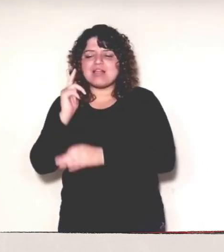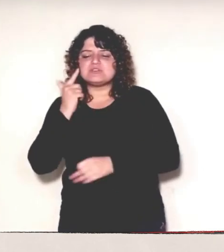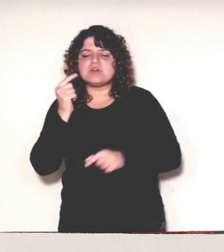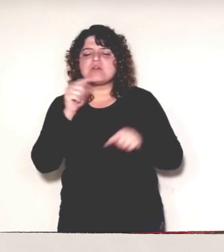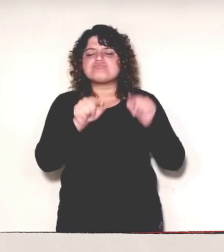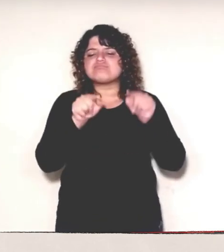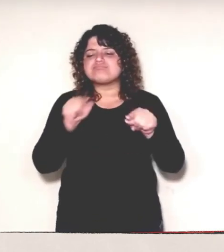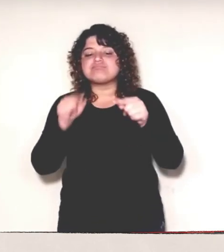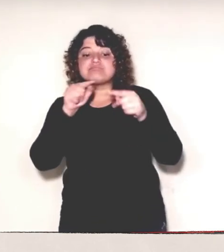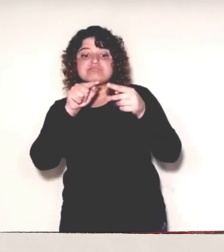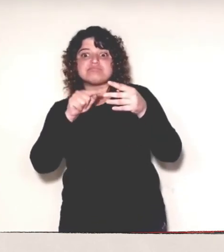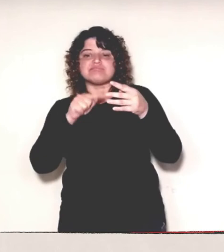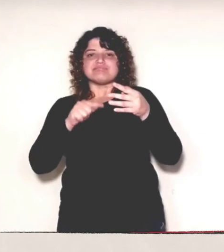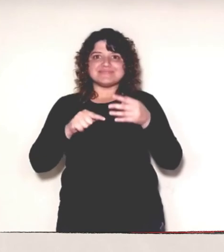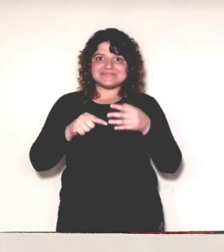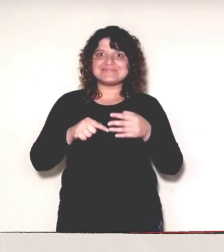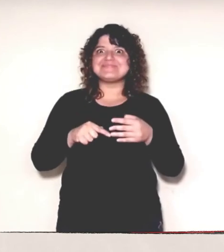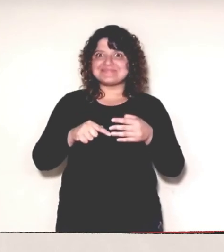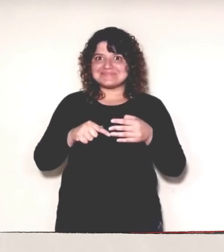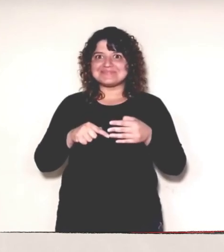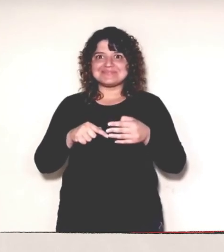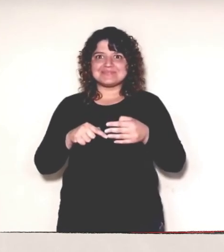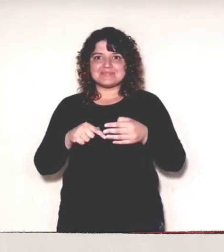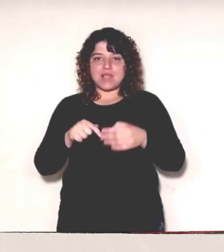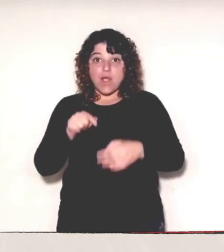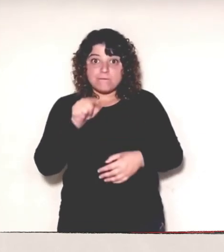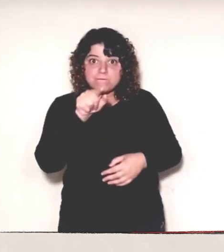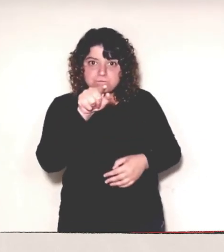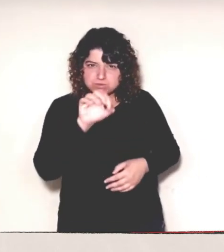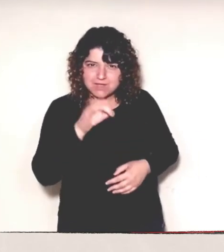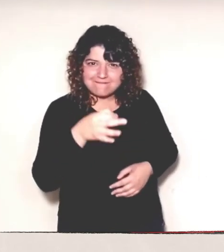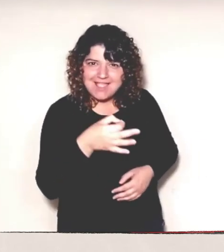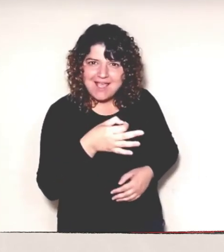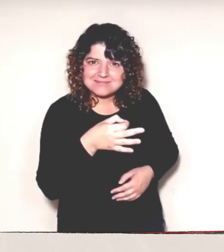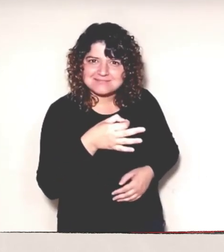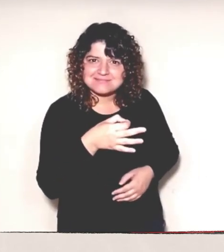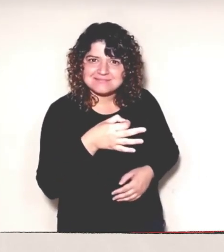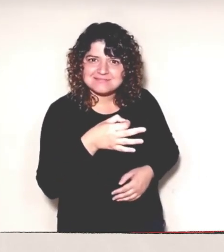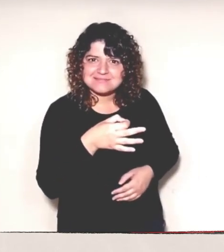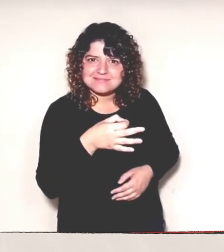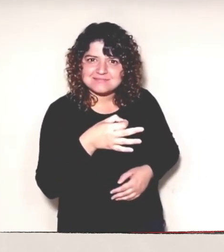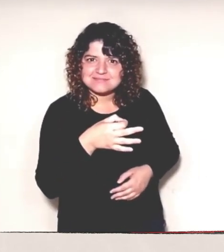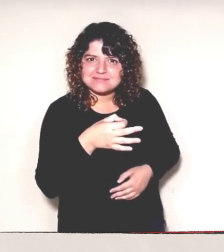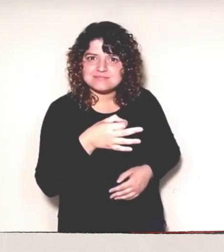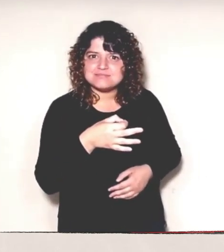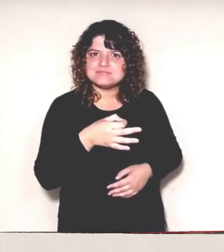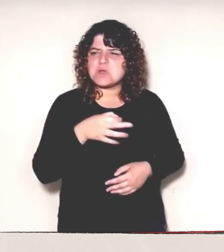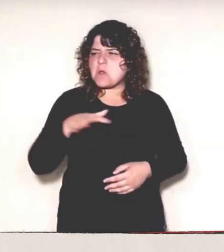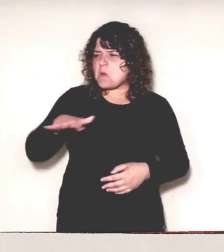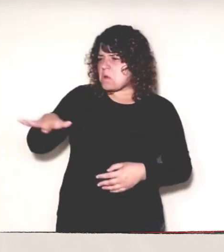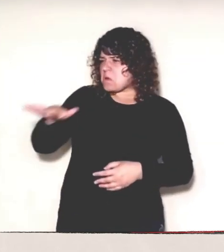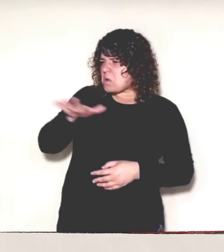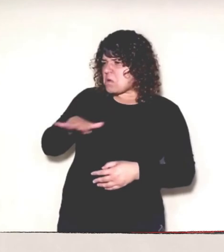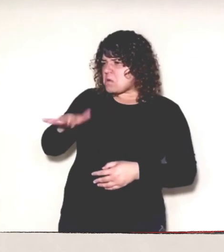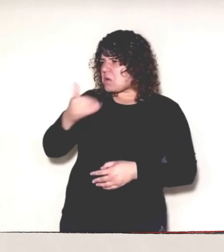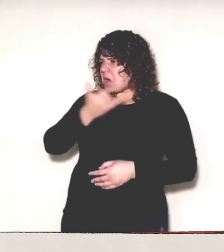La provincia de Entre Ríos cuenta con varias escuelas para sordos. ¿Lo sabías?